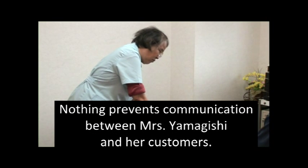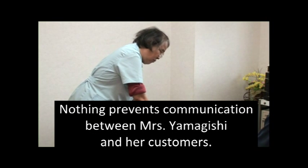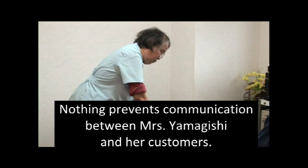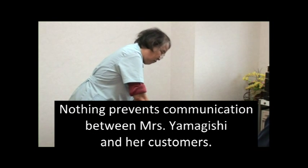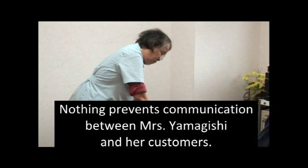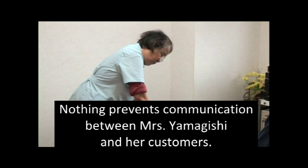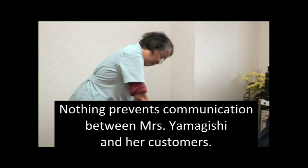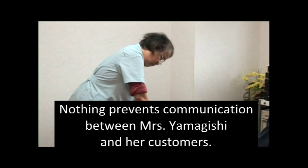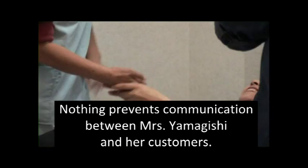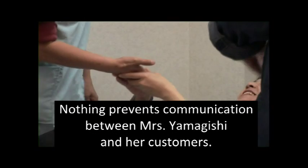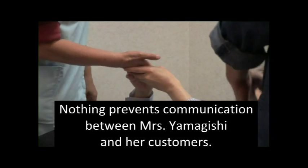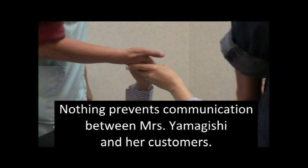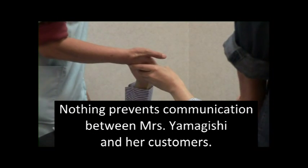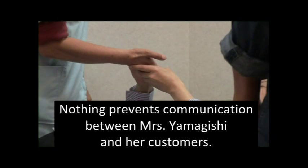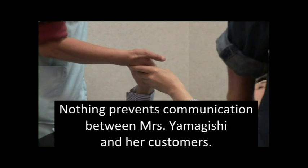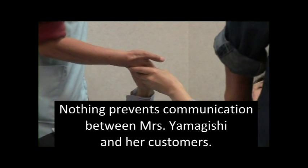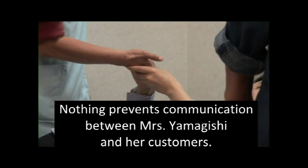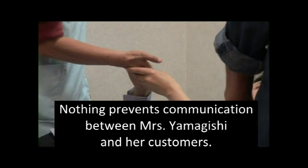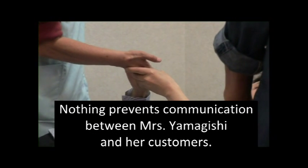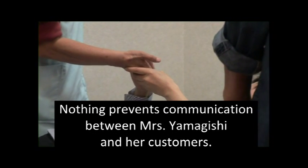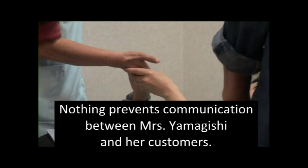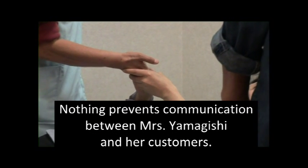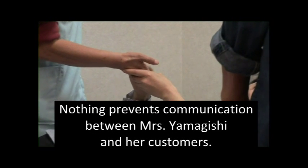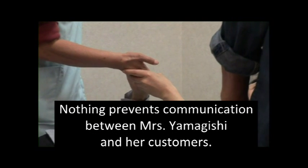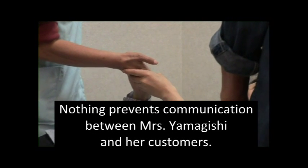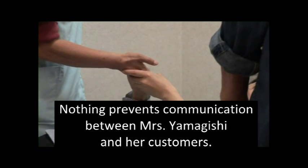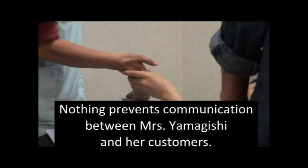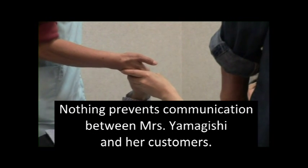のない交流が行われています。